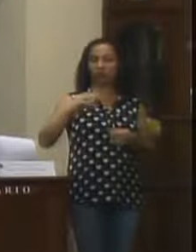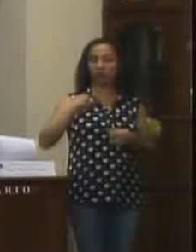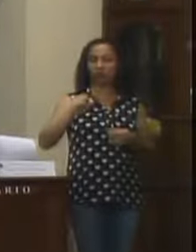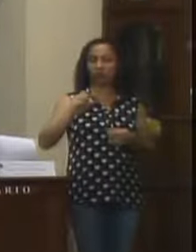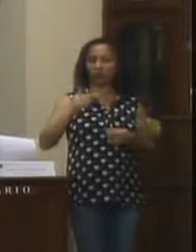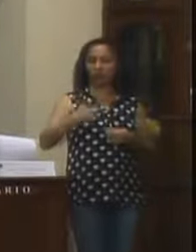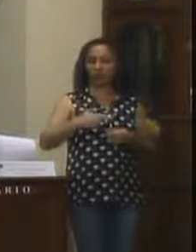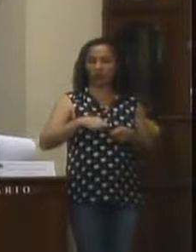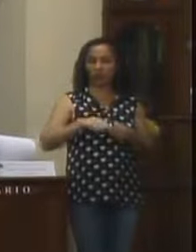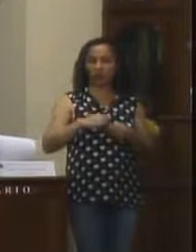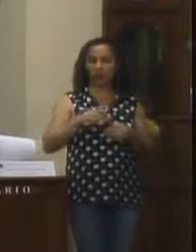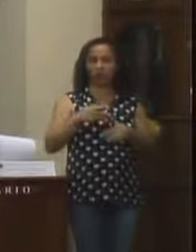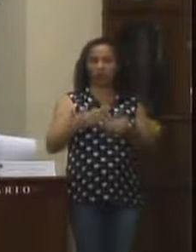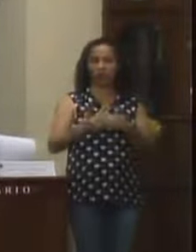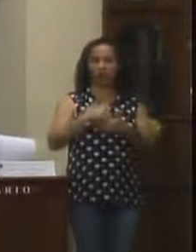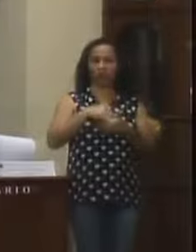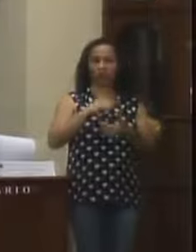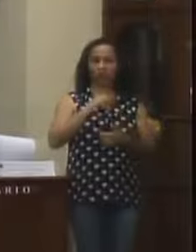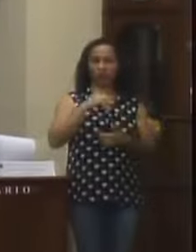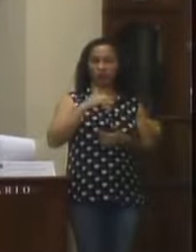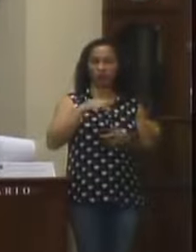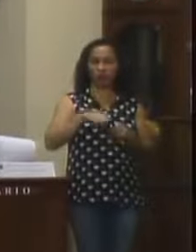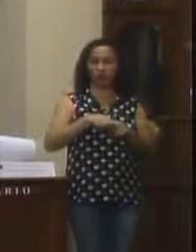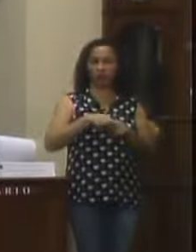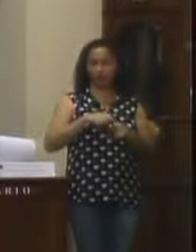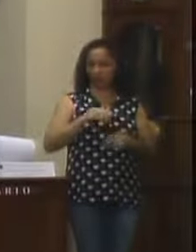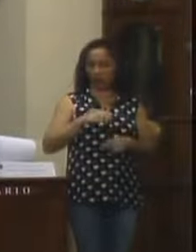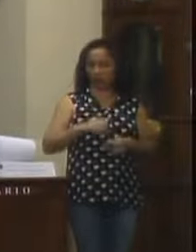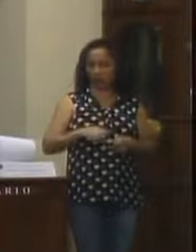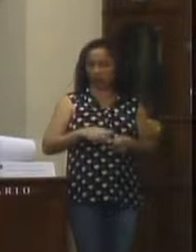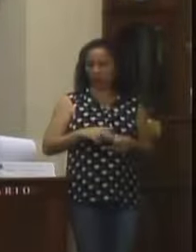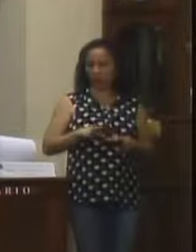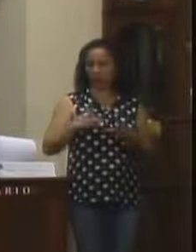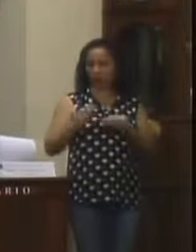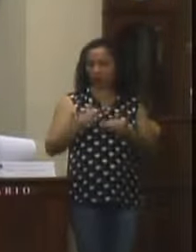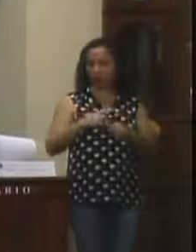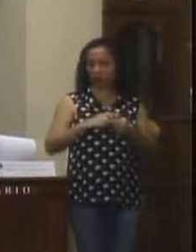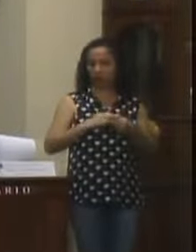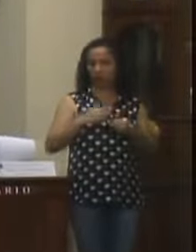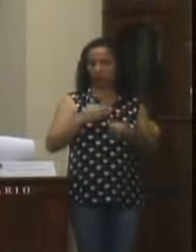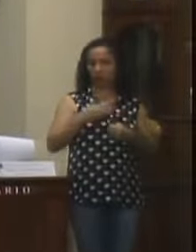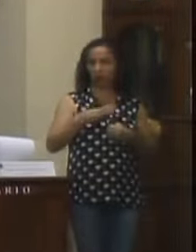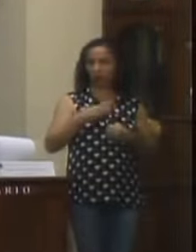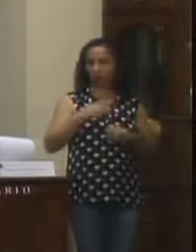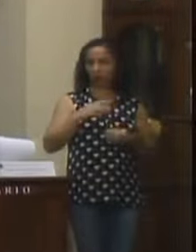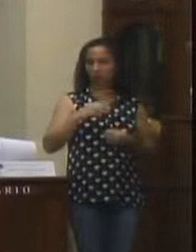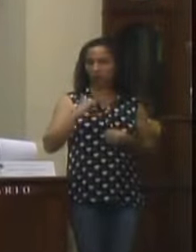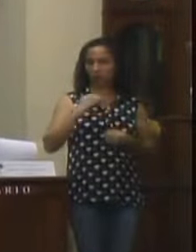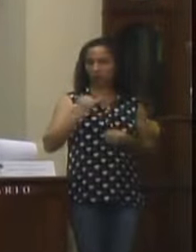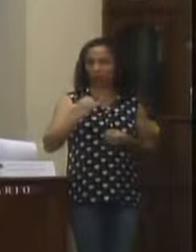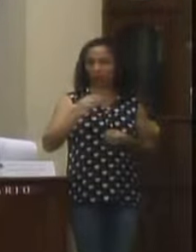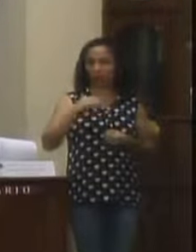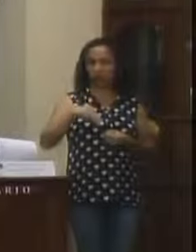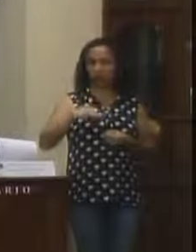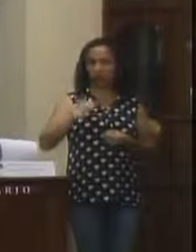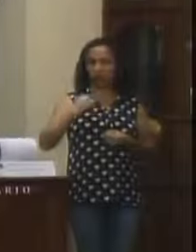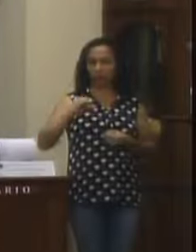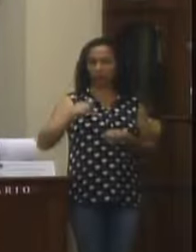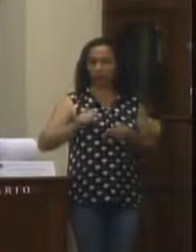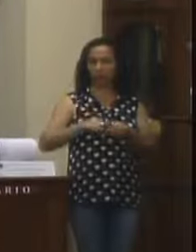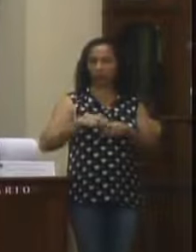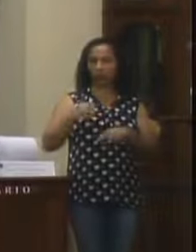ao aspecto material, manifesta também pela constitucionalidade, com fundamento no artigo 13, inciso 1, da LOM. Por fim, analisando o projeto de